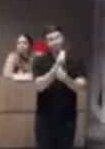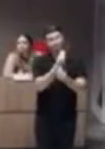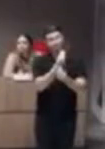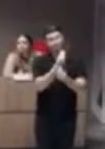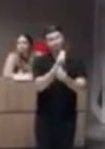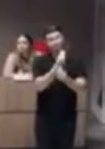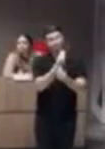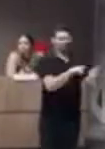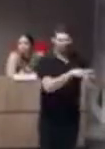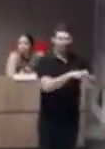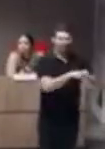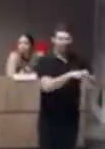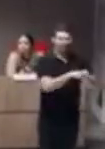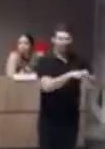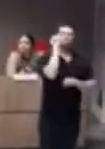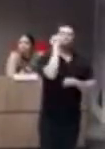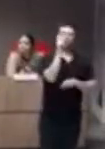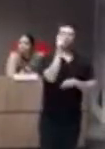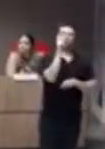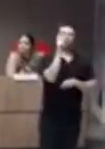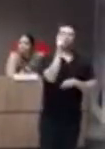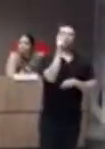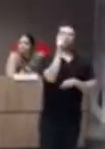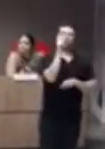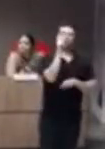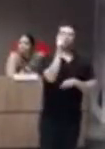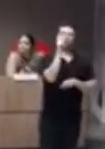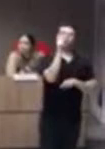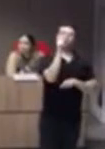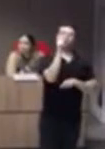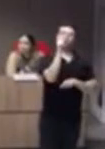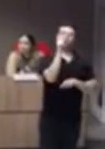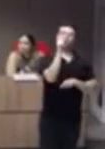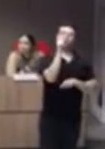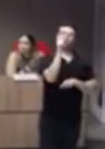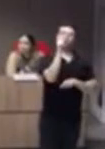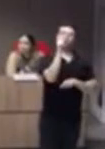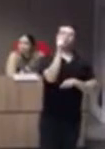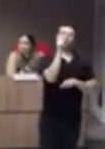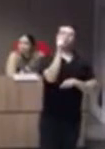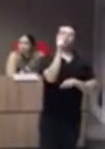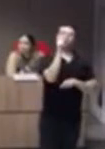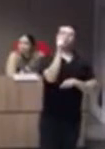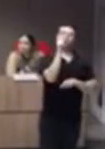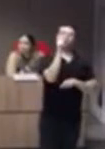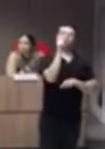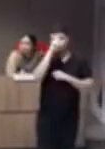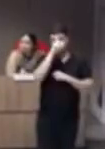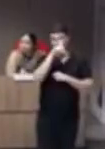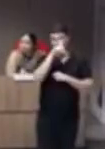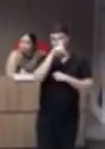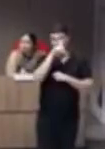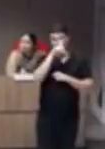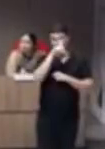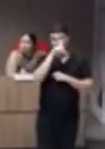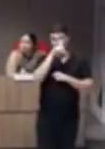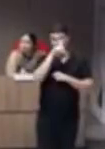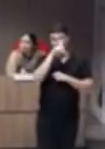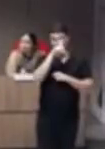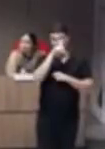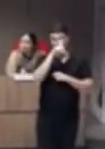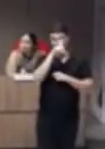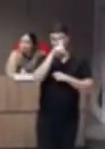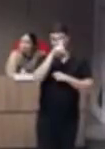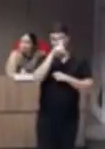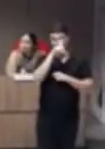gente pudesse também selecionar. Taxa de ocupação de 100%, quer dizer, o hospital tem uma quantidade X de leito, mas funciona